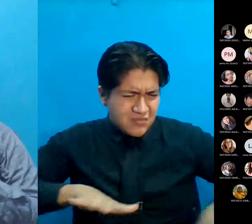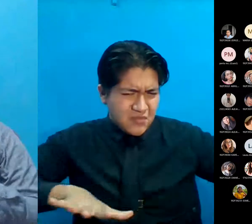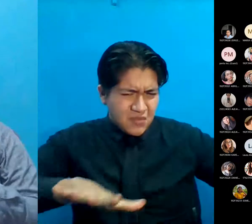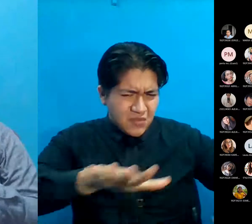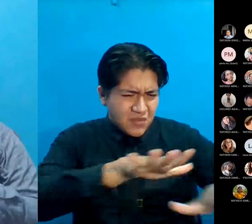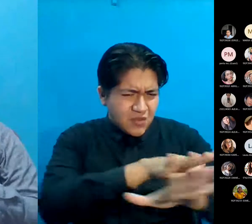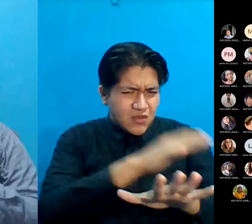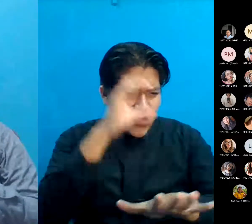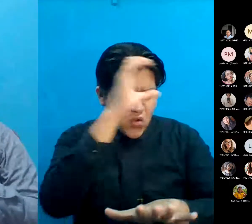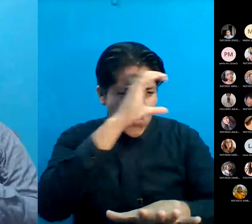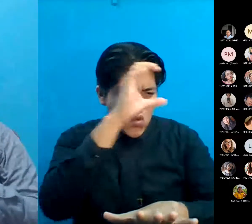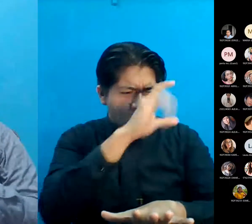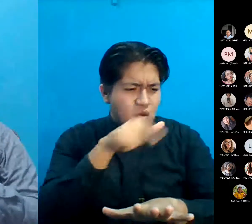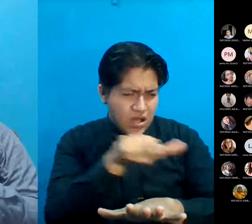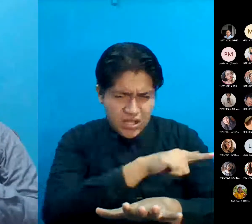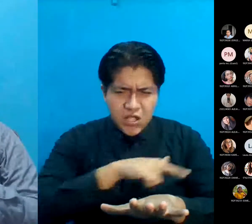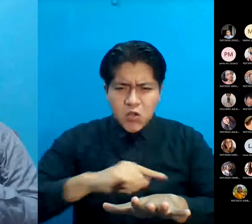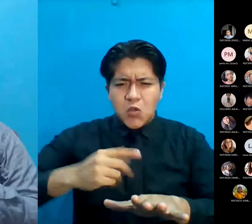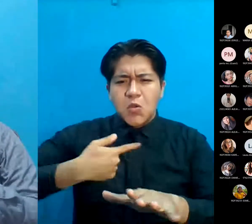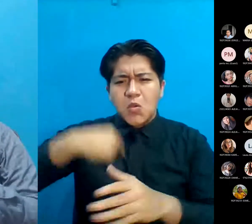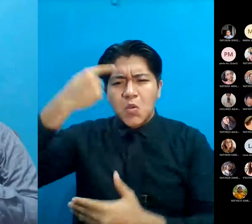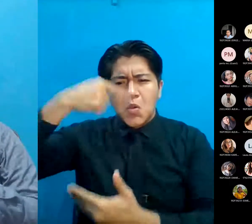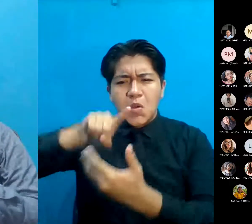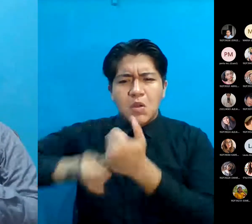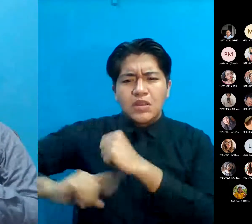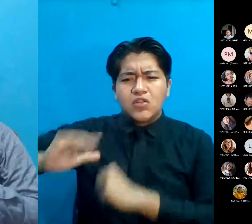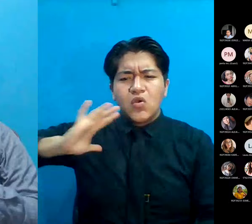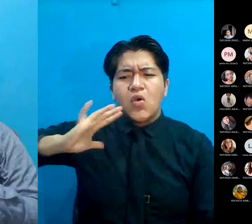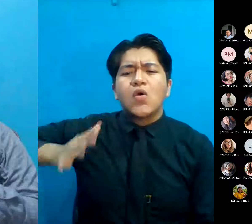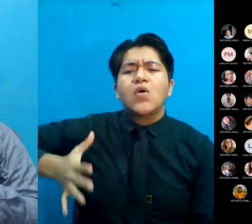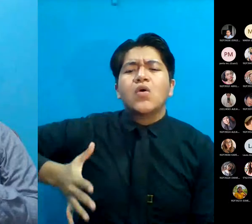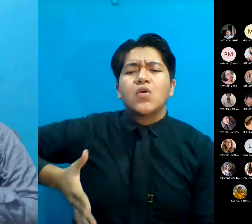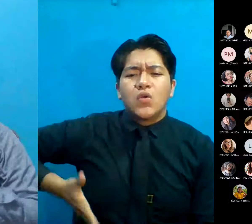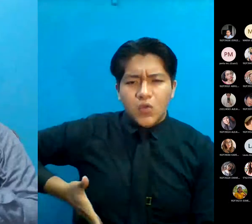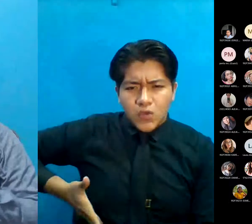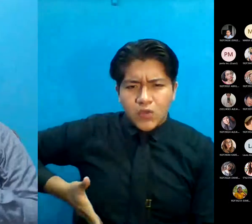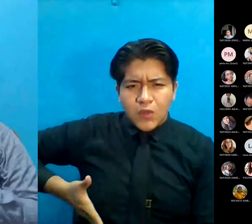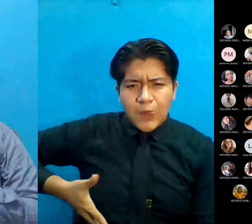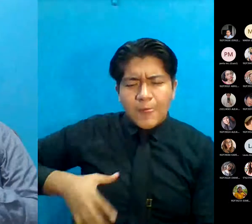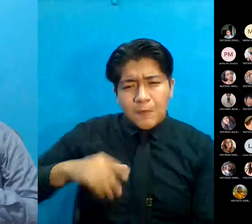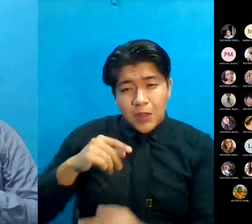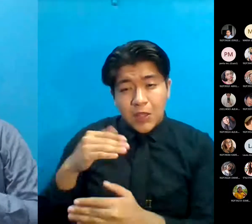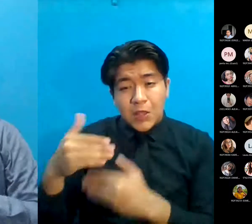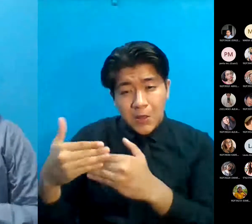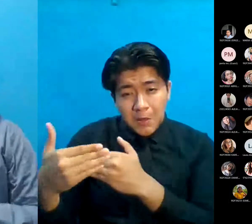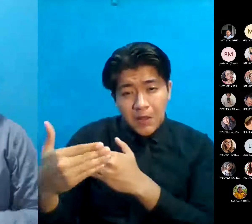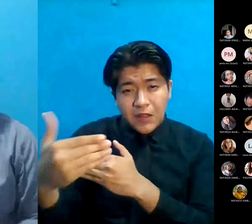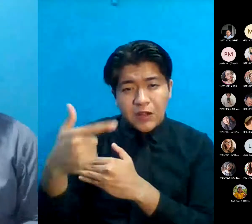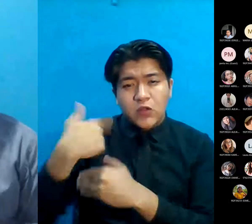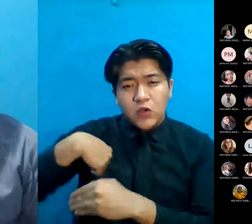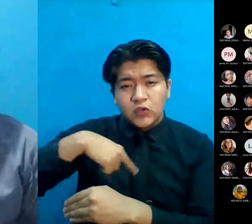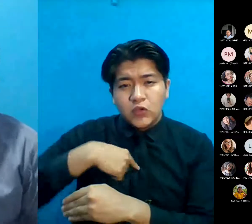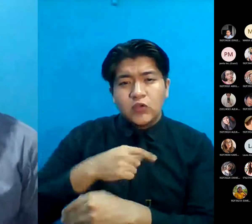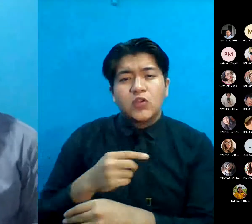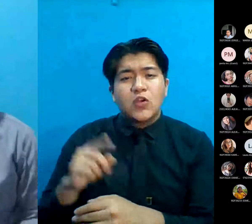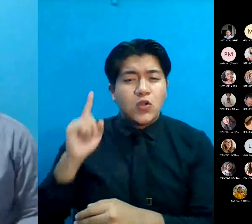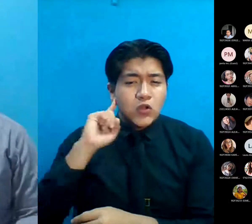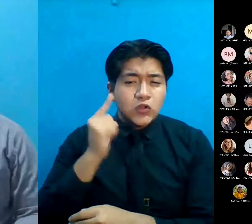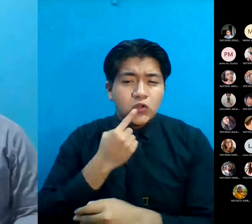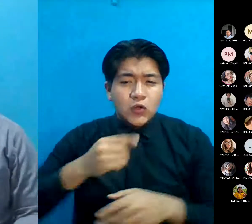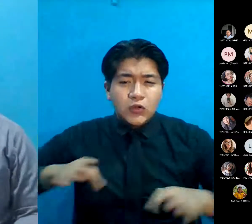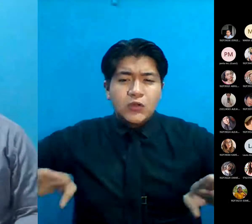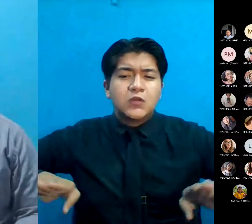sentir orgullo por ser sorda. Y más adelante vamos a hablar de la sordidez. Y bueno, en